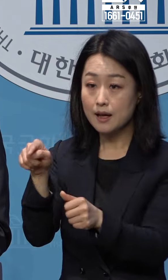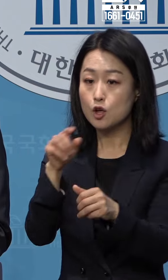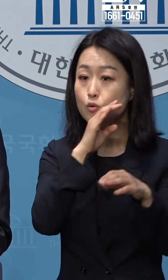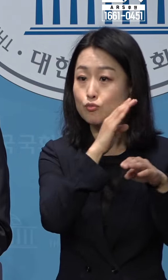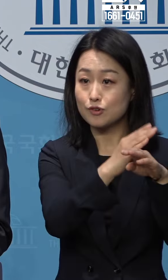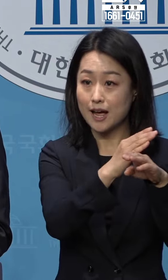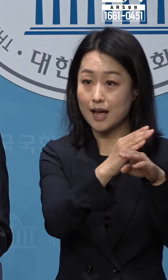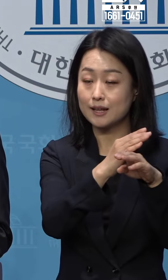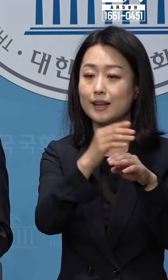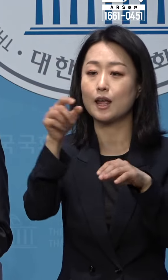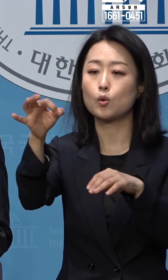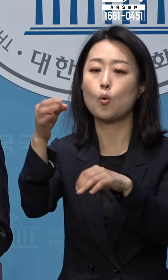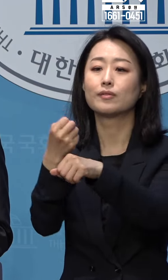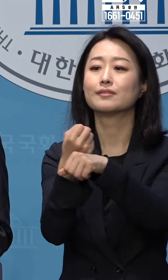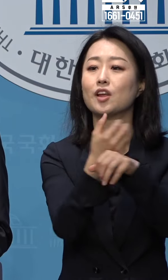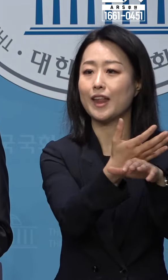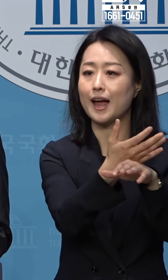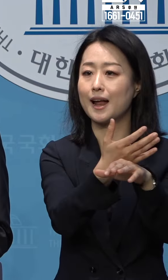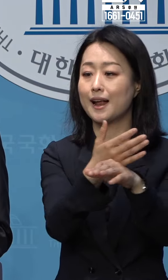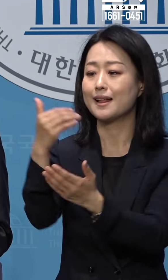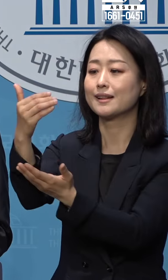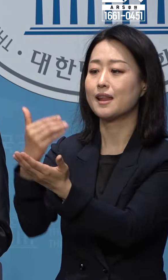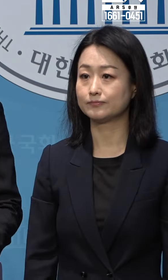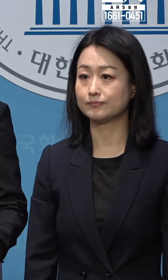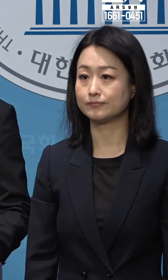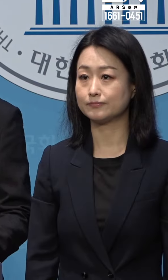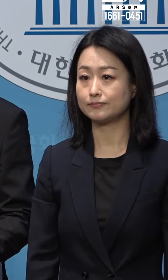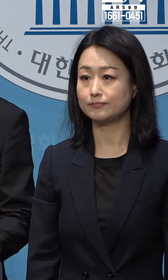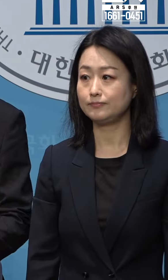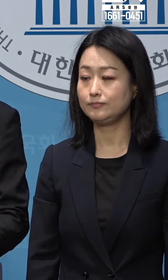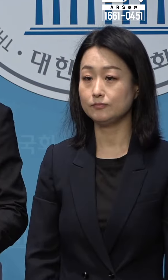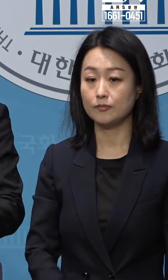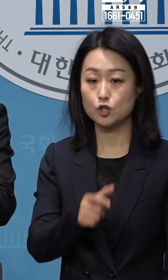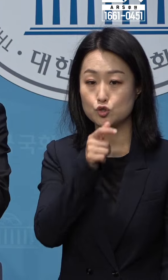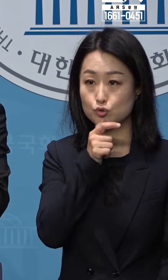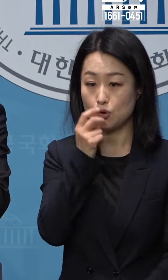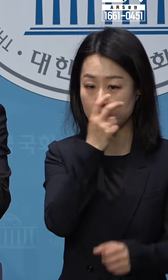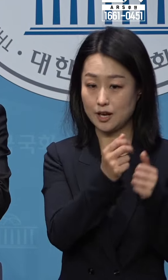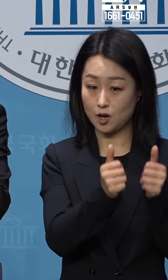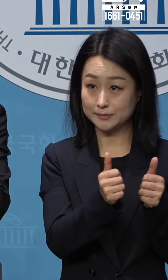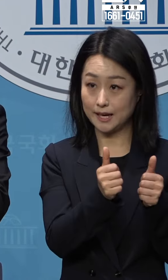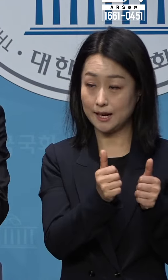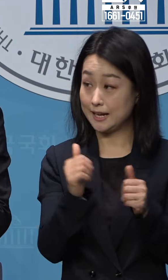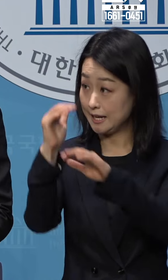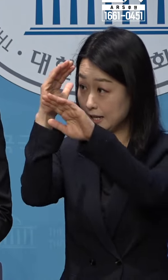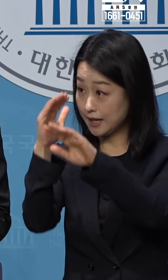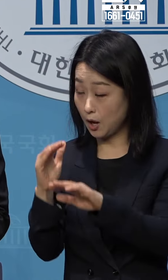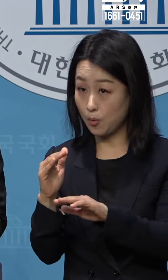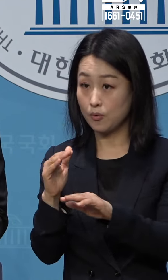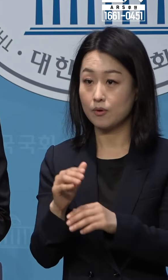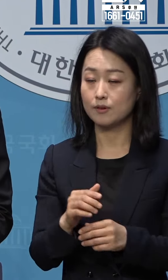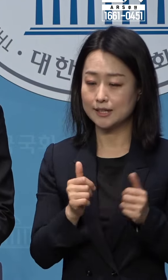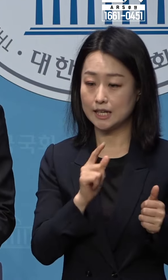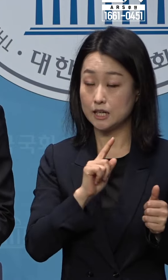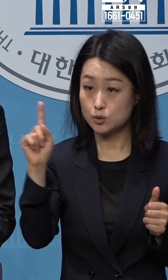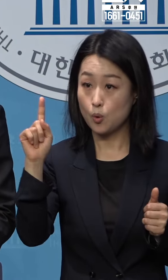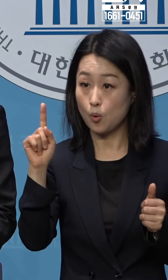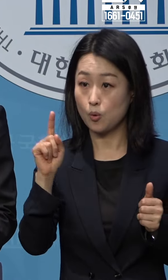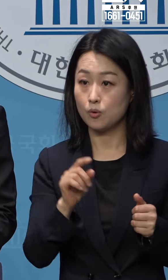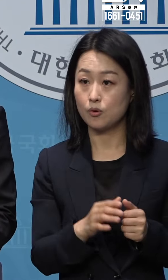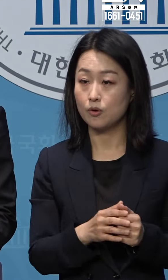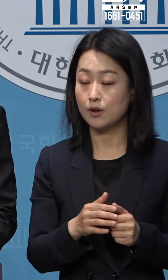인사에게 전달하였다고 기재되어 있습니다 수원 지검이 동일한 사실을 전제로 기소한 수